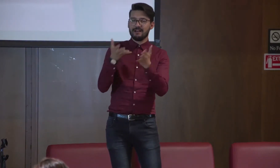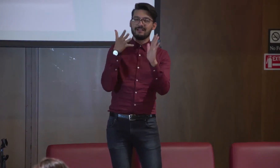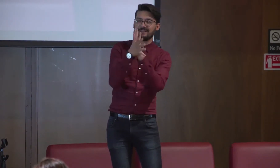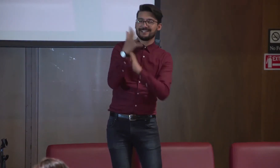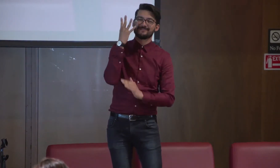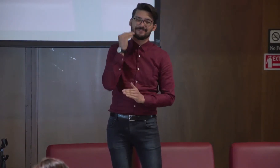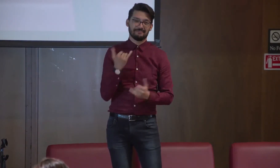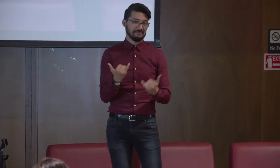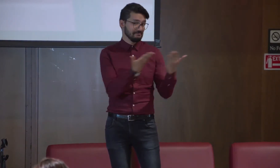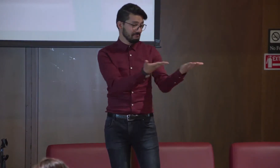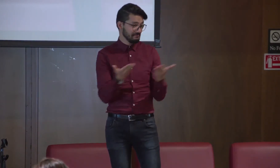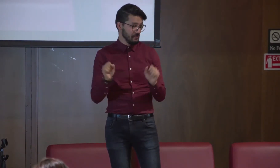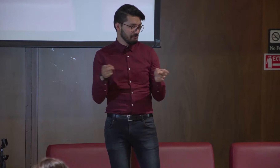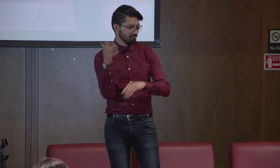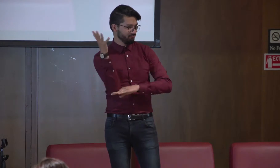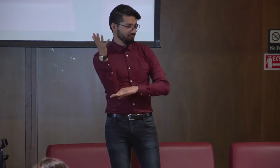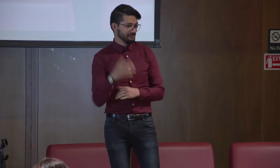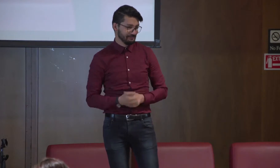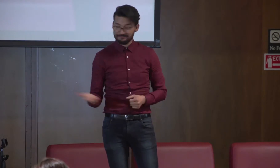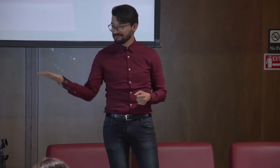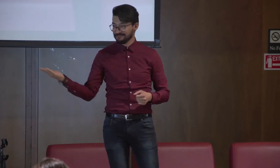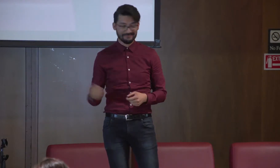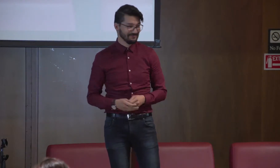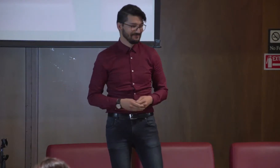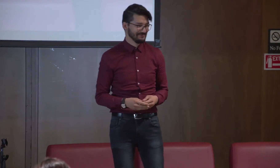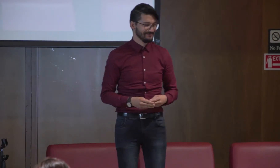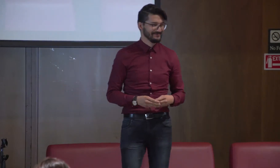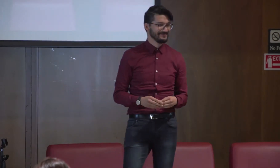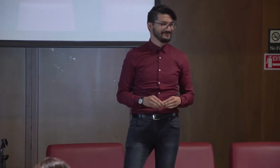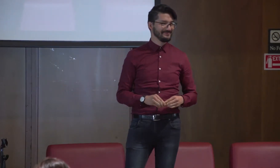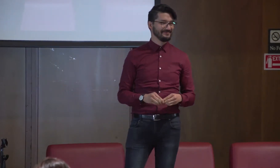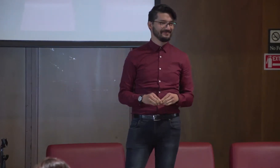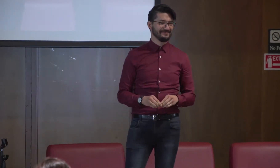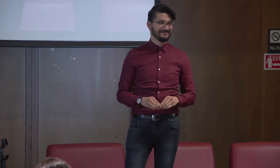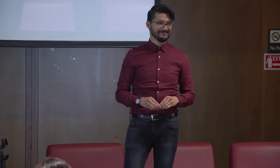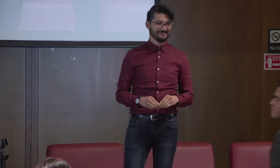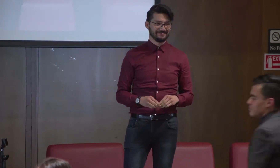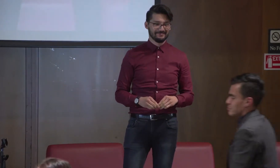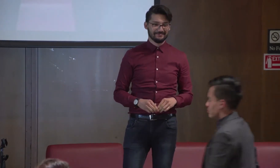acuerdos de paz, entre otros. ¿Podría contarnos brevemente cómo fue esa experiencia?